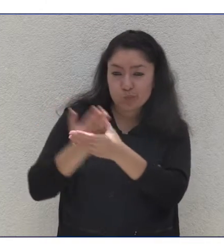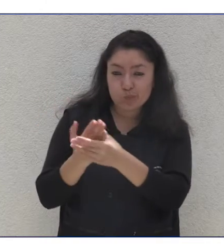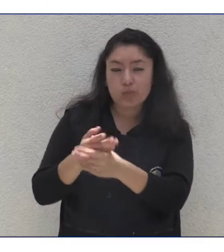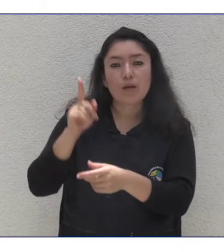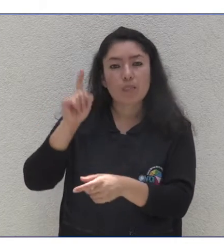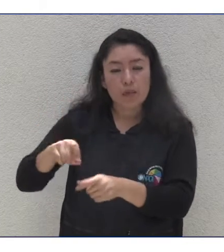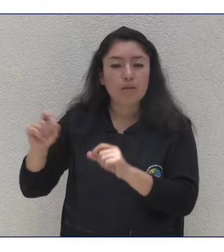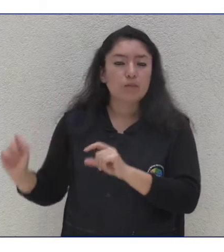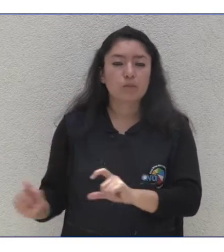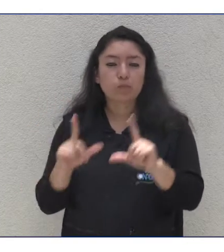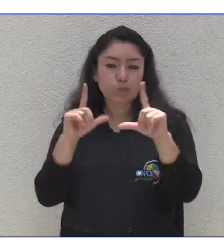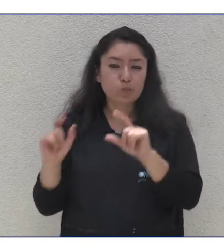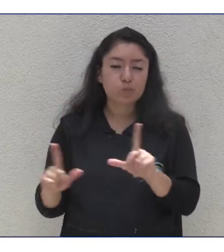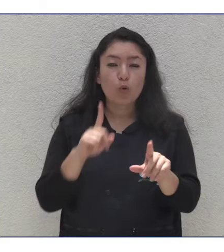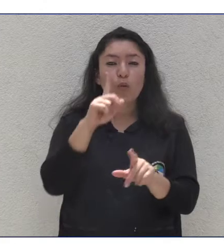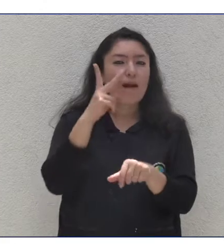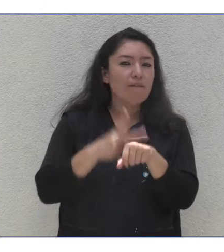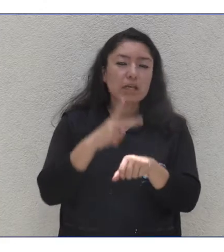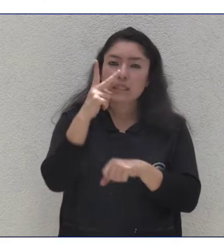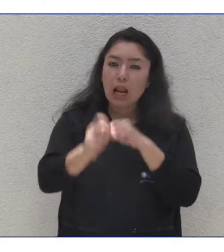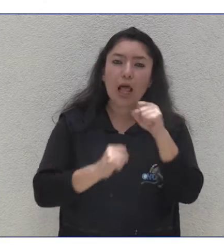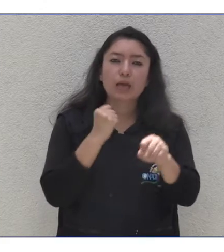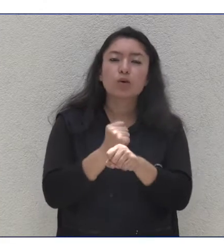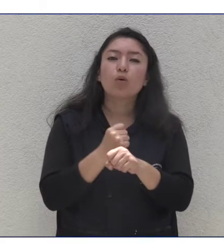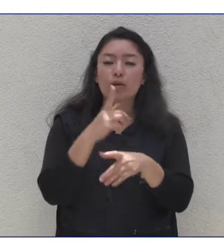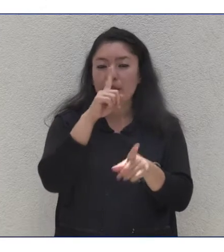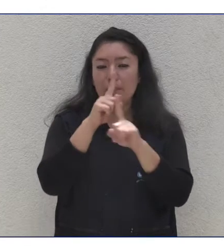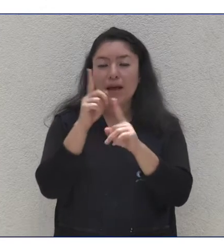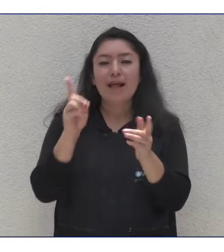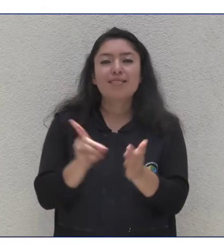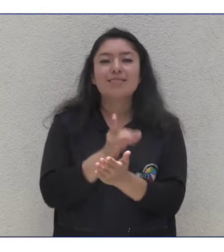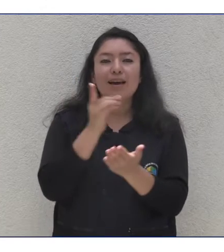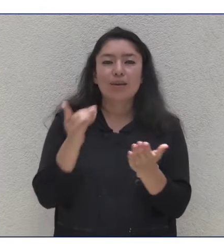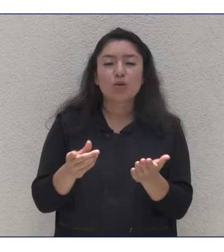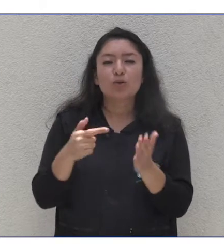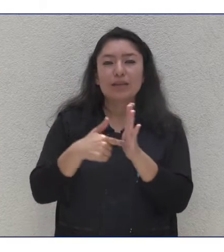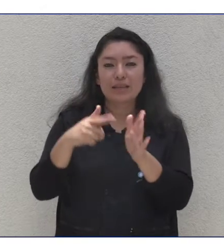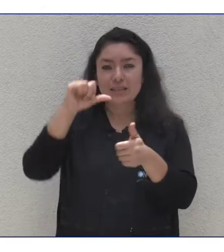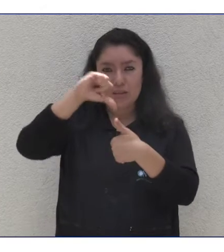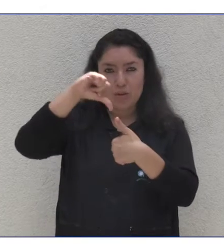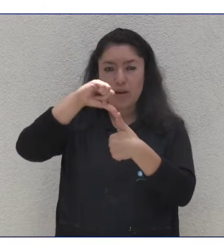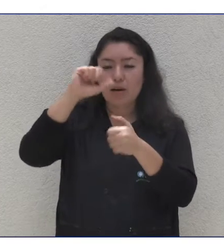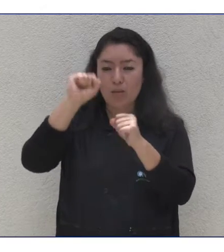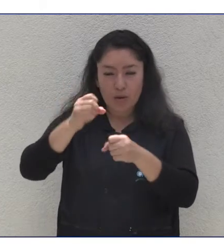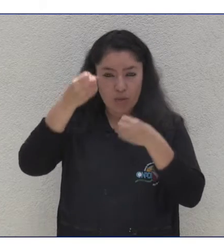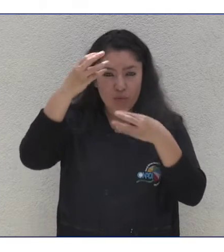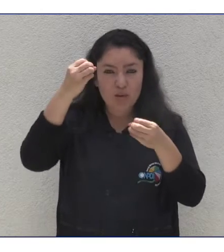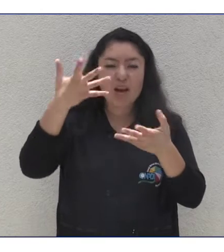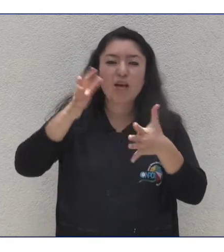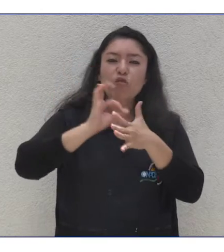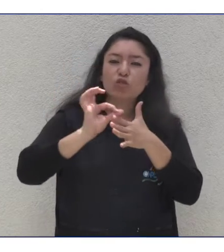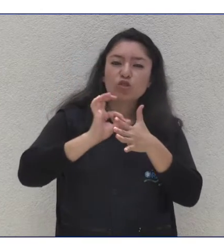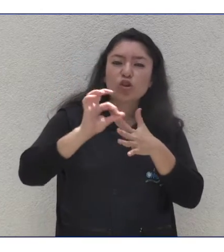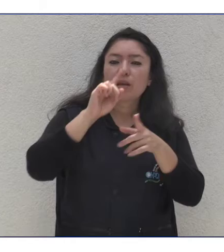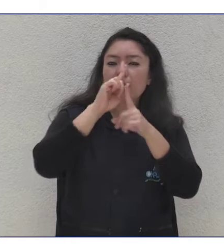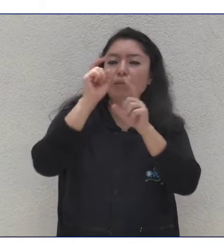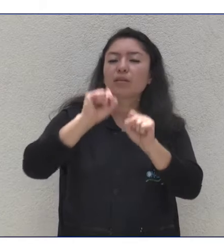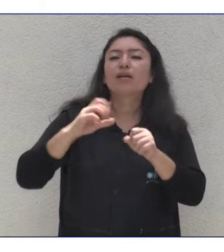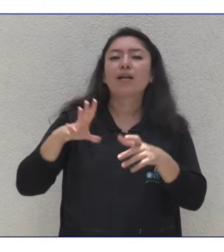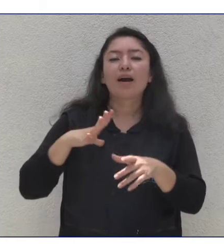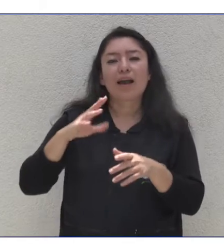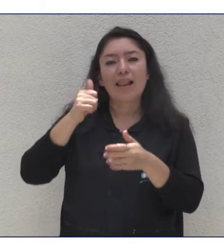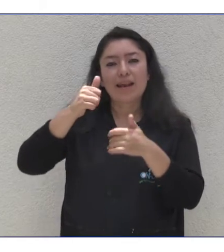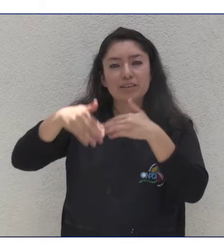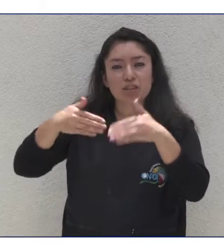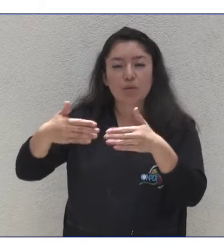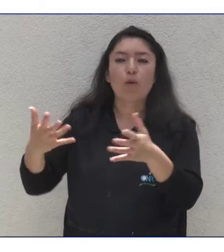obligados deberán publicar por lo menos una vez al año y a través del Diario de Centroamérica un informe sobre el funcionamiento y la finalidad del